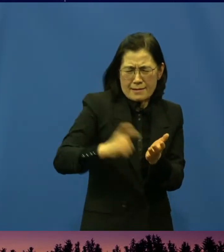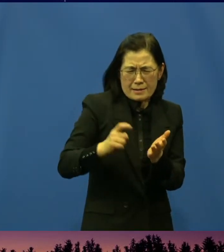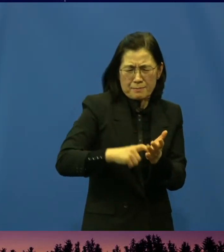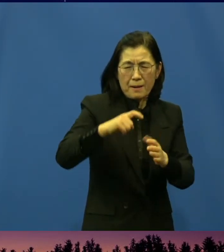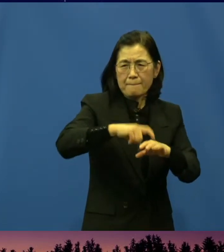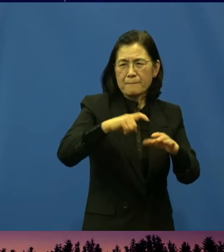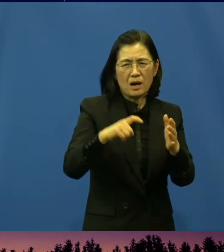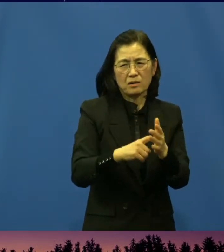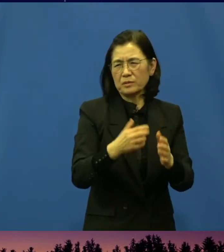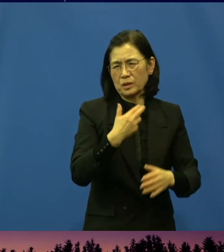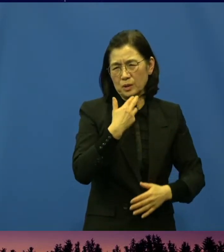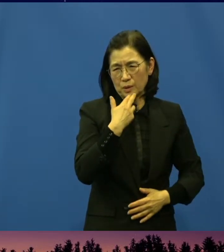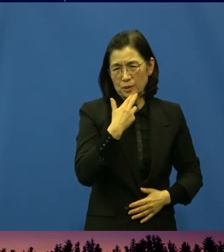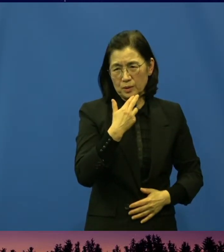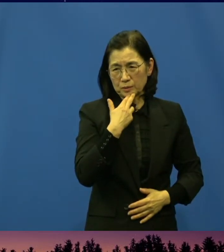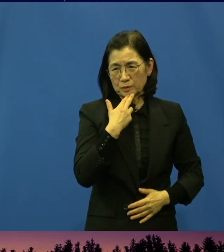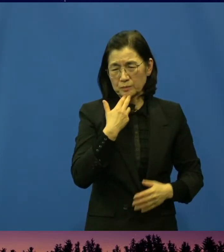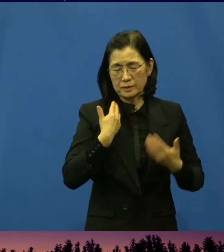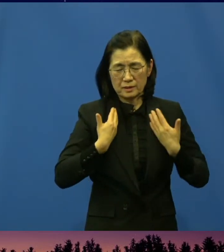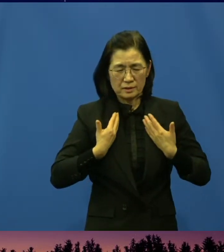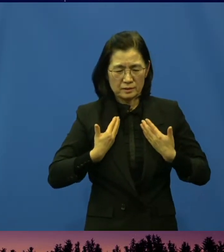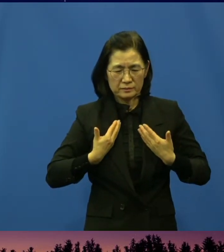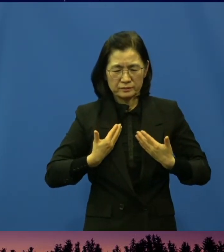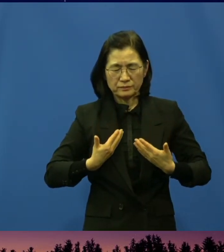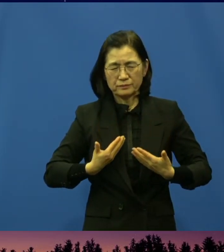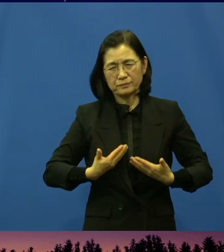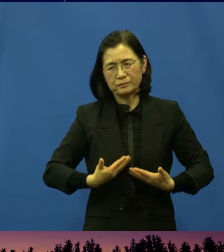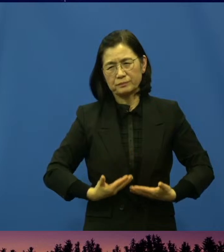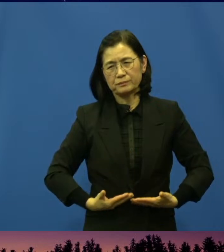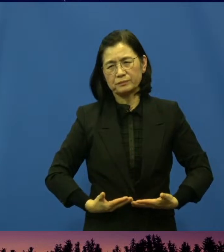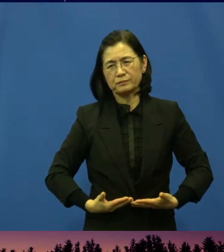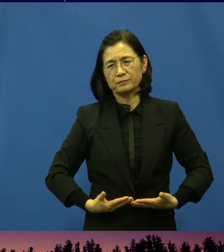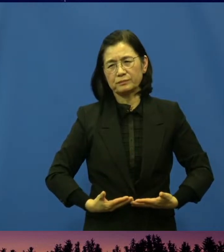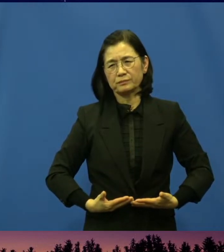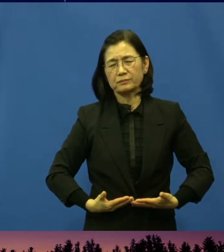힘들어도 시간의 압력에 시달리지 않아요. 이게 매우 중요한 것입니다.